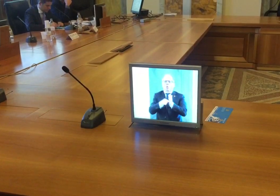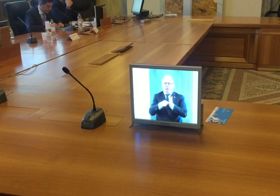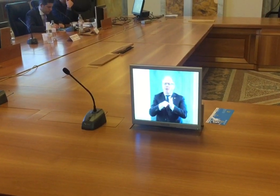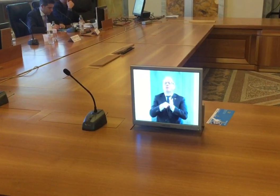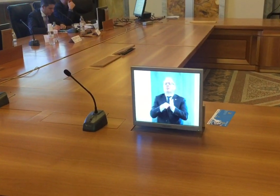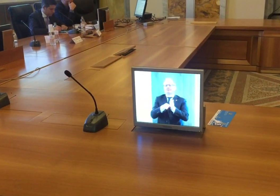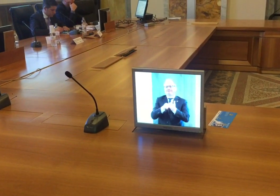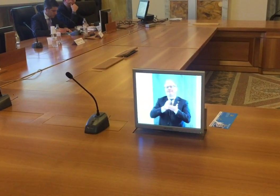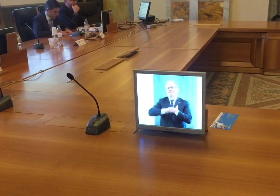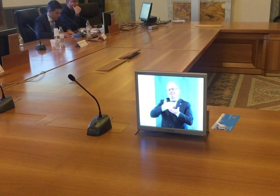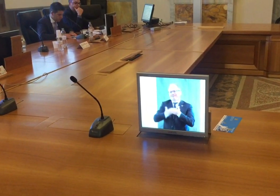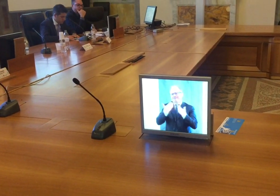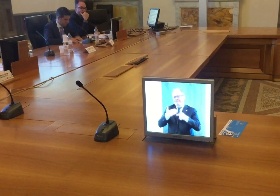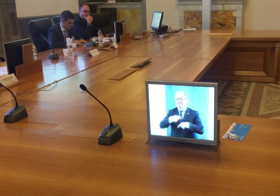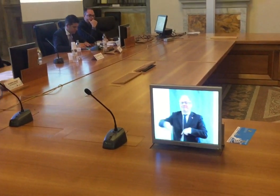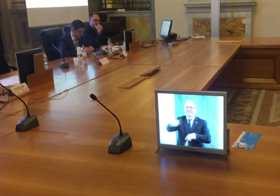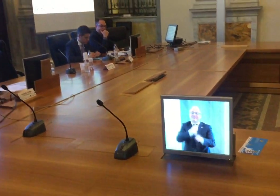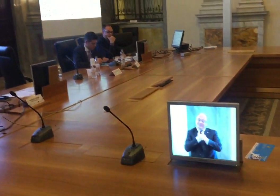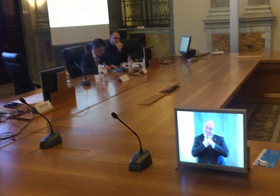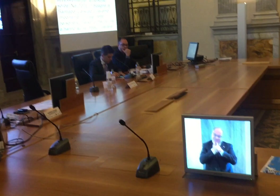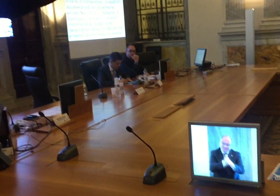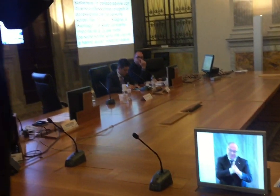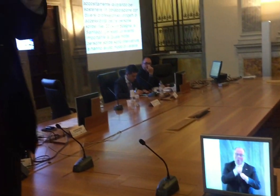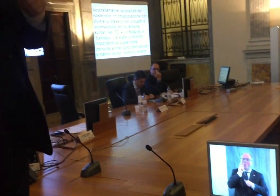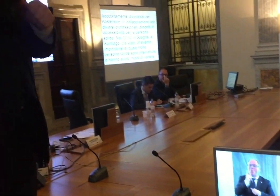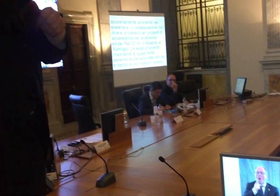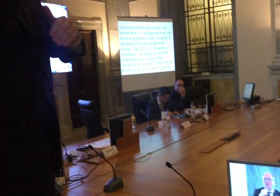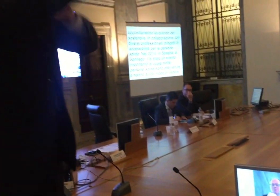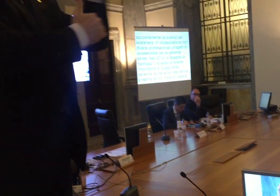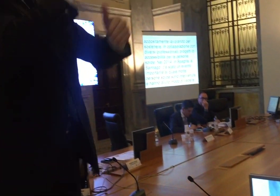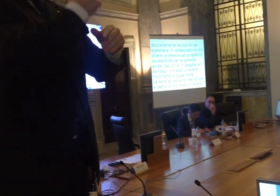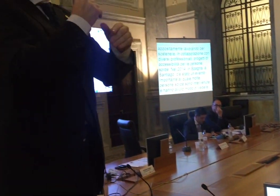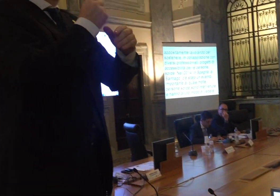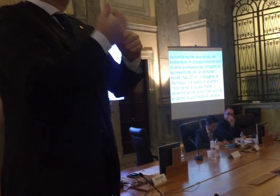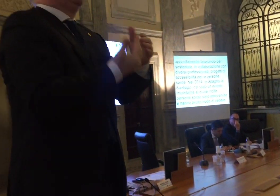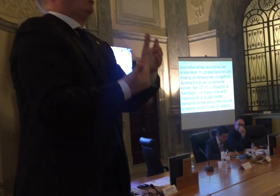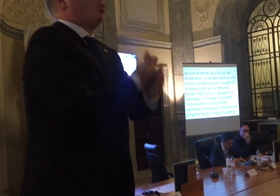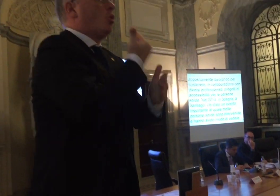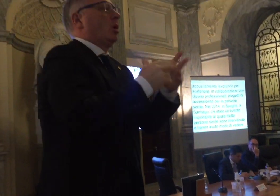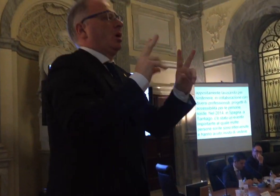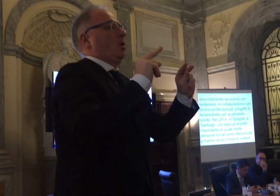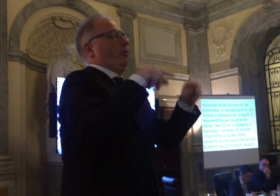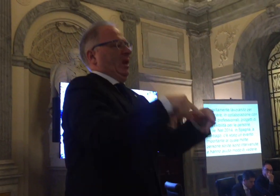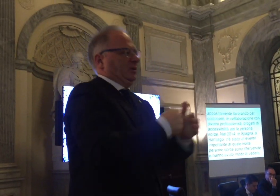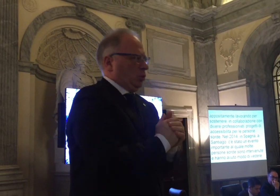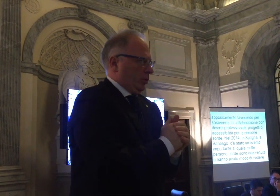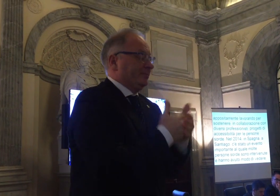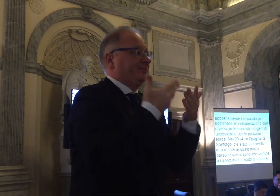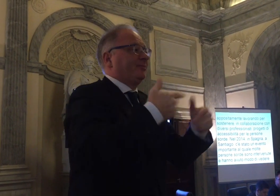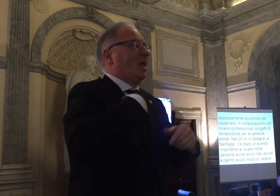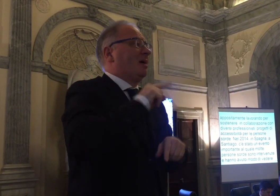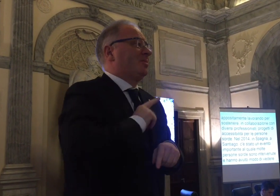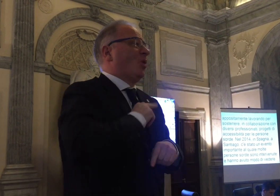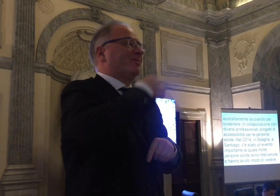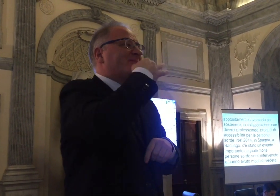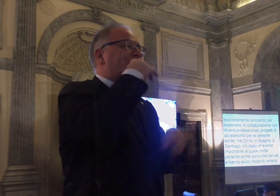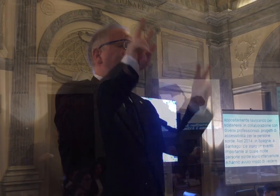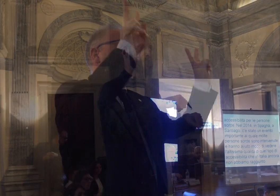qualità di quel tipo di accessibilità che in Italia ancora non abbiamo raggiunto e alla quale dobbiamo adeguarci. E pertanto dobbiamo